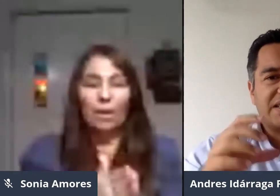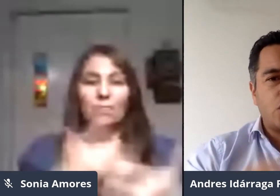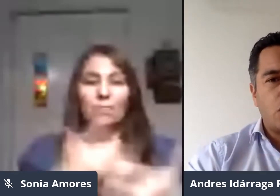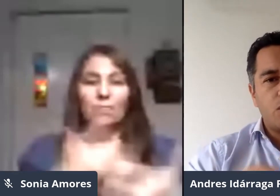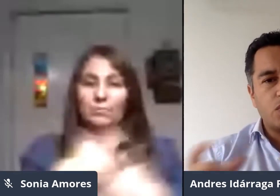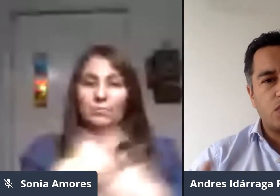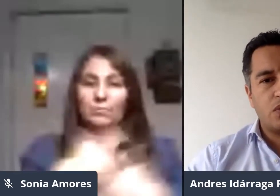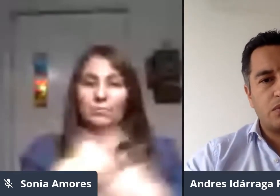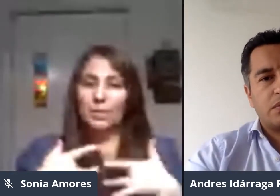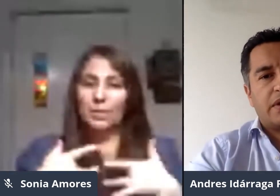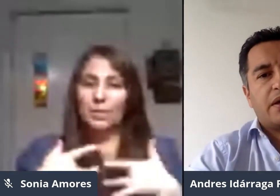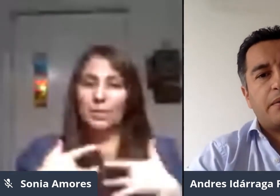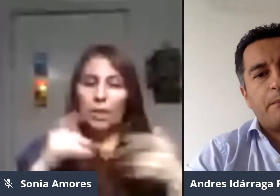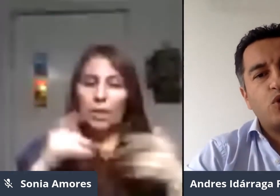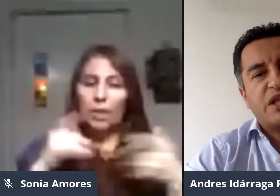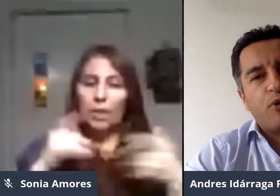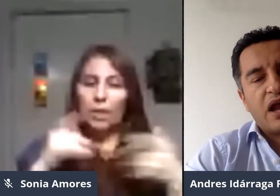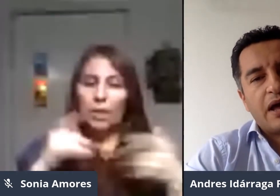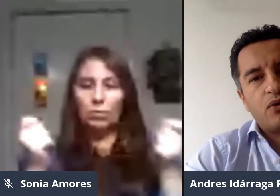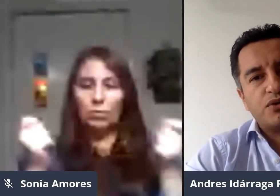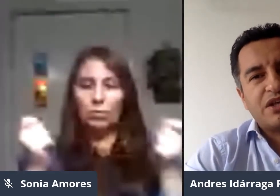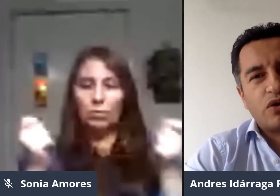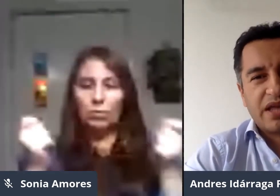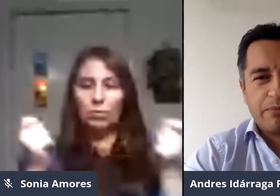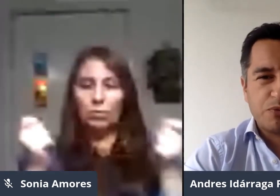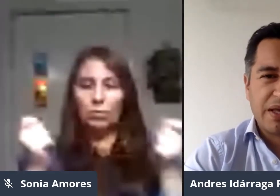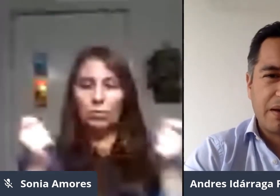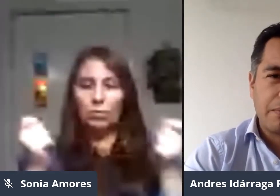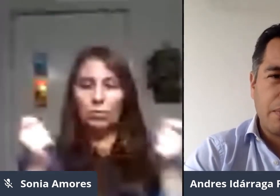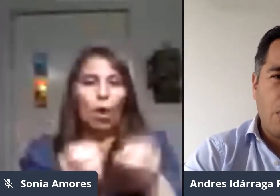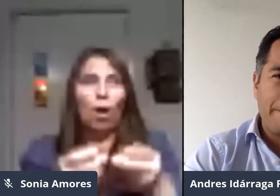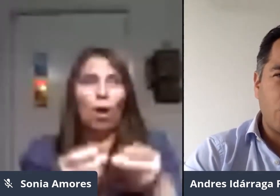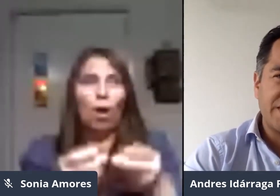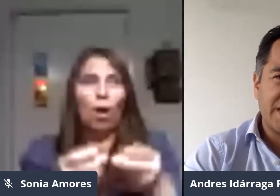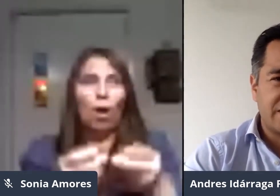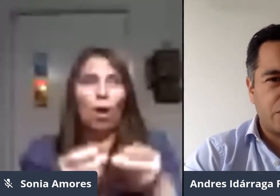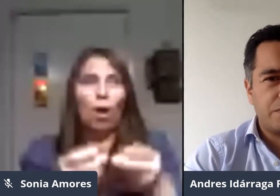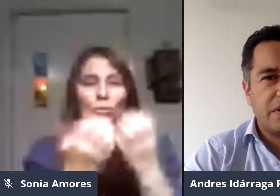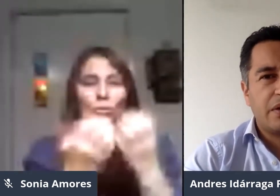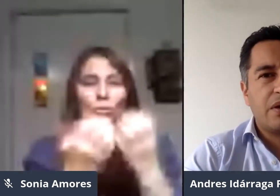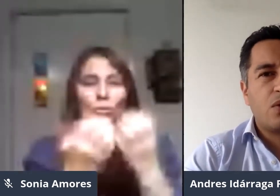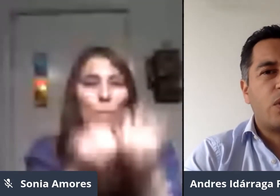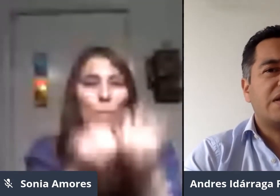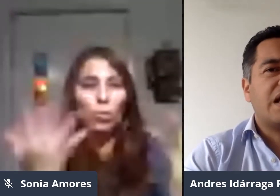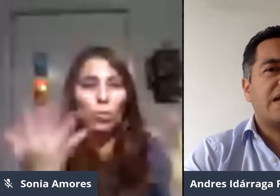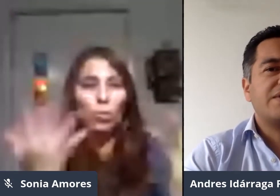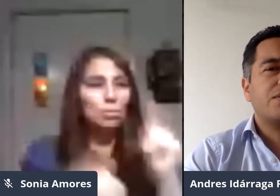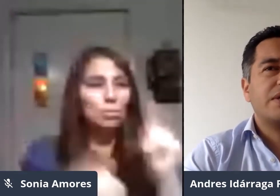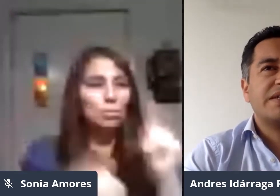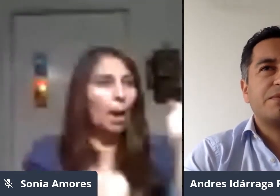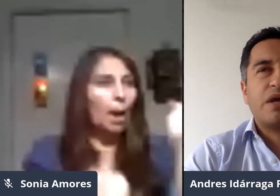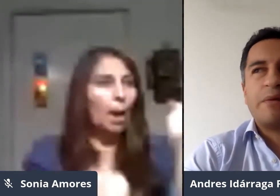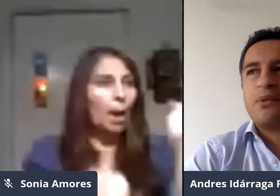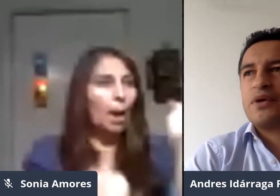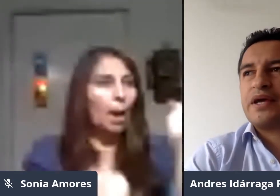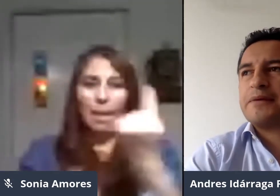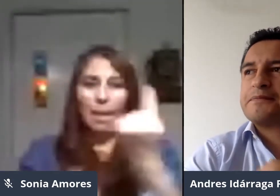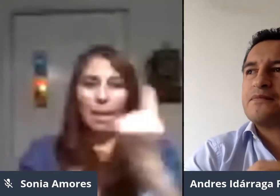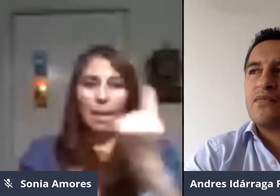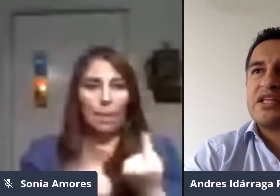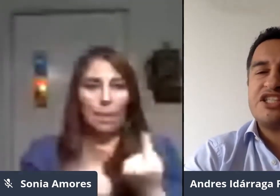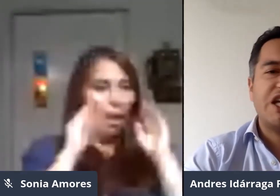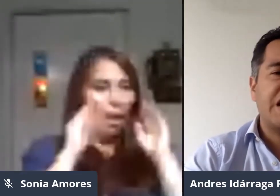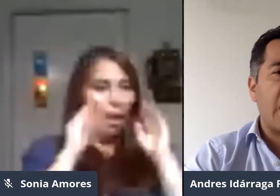una transición a un mundo multipolar o, si lo queremos ver, policéntrico. Cuenta de eso es, por ejemplo,